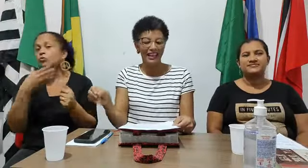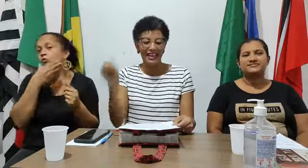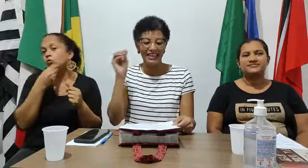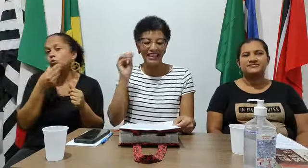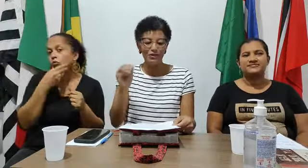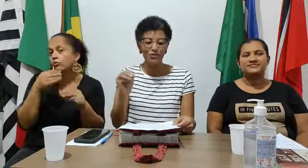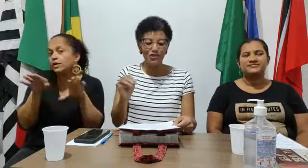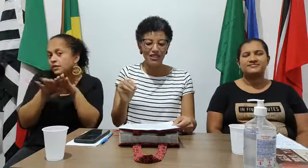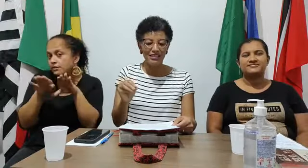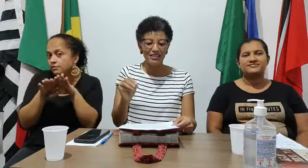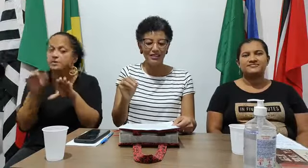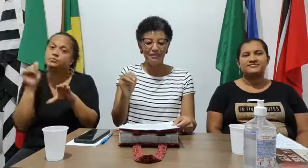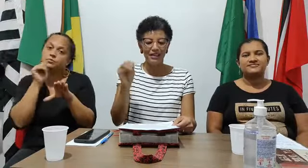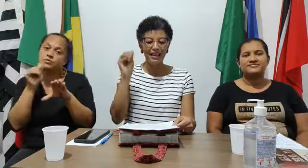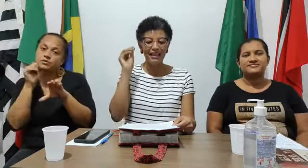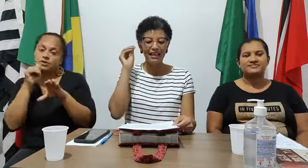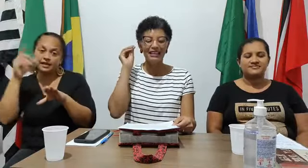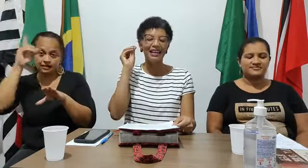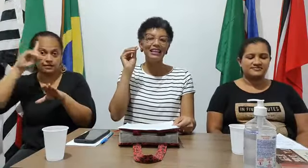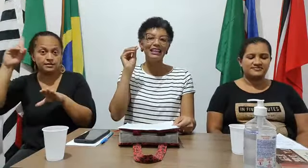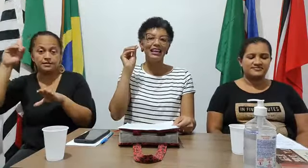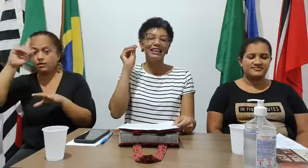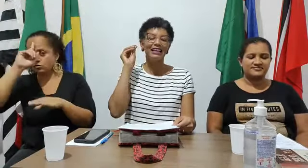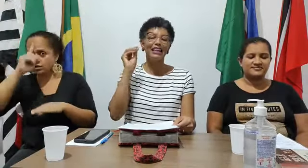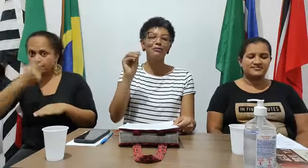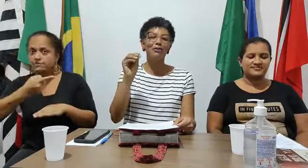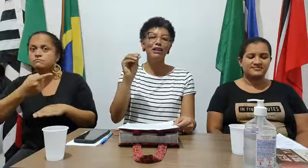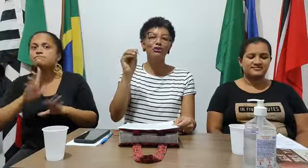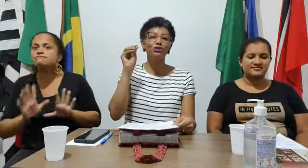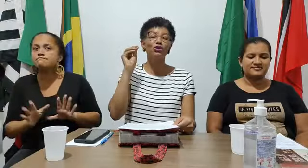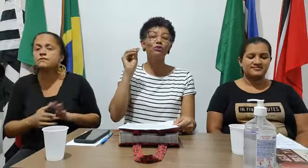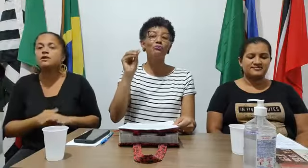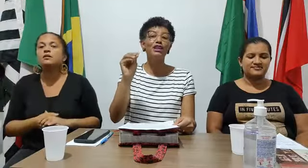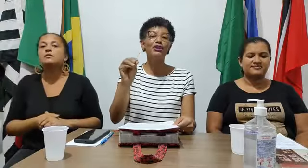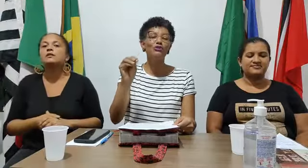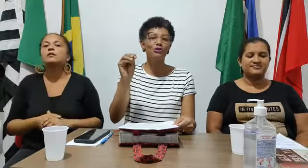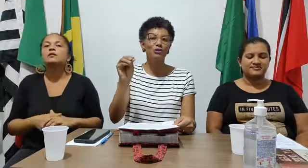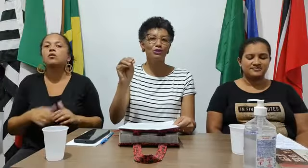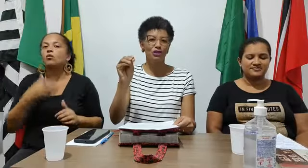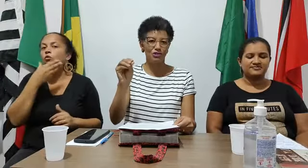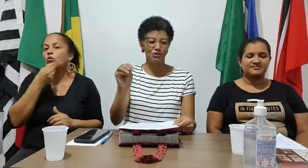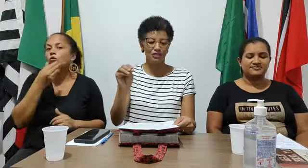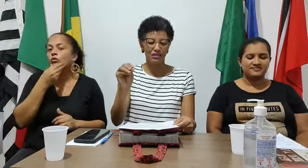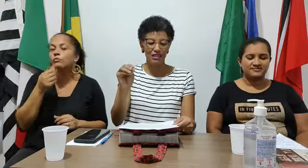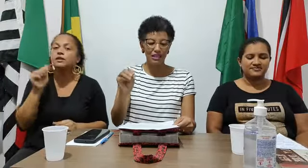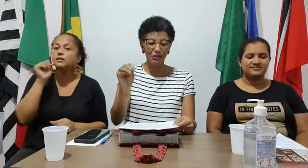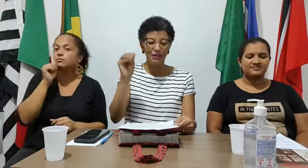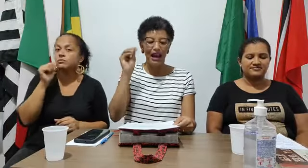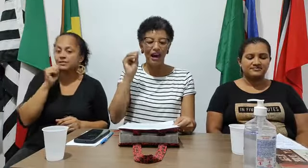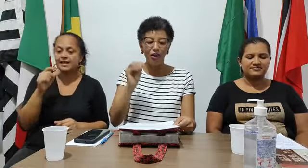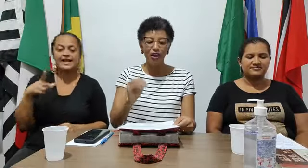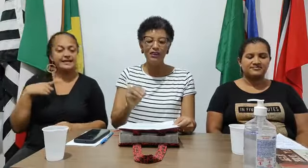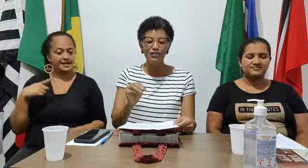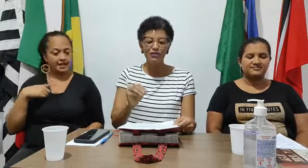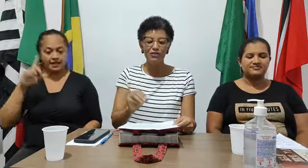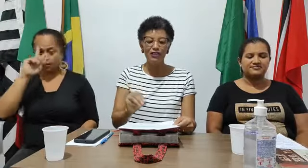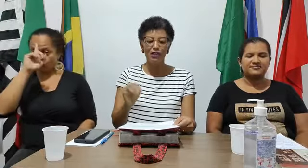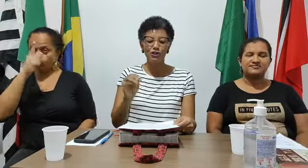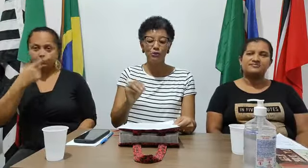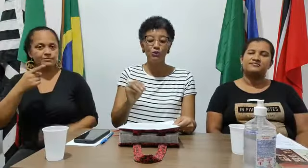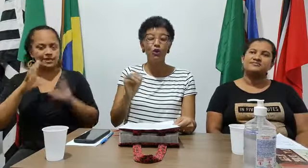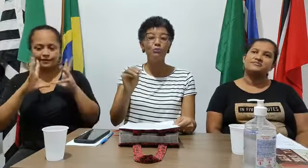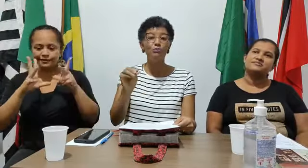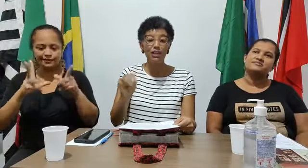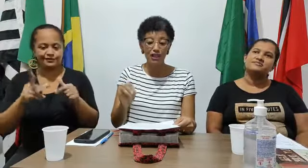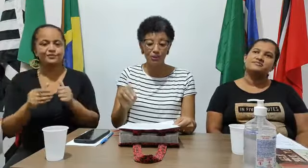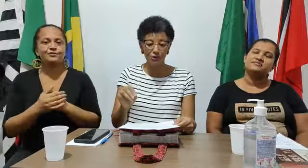mulher. Deus disse que daria, naquele momento, domínio sobre todas as coisas. Então, a ordem divina